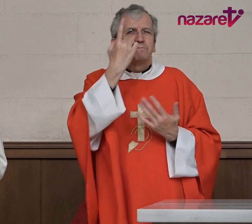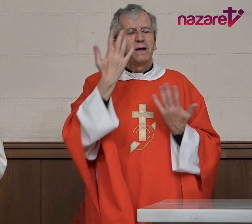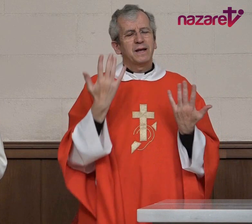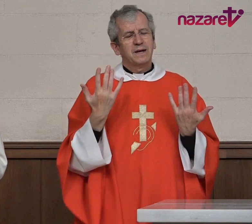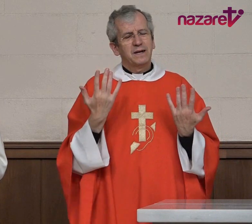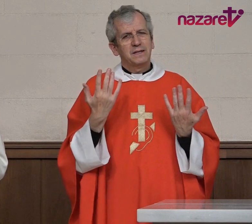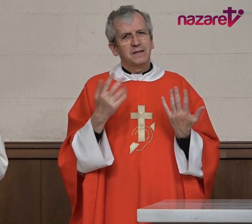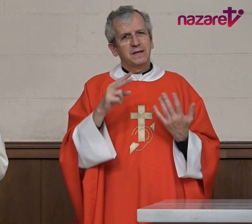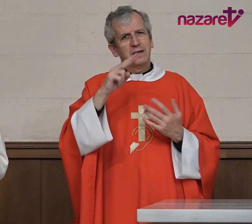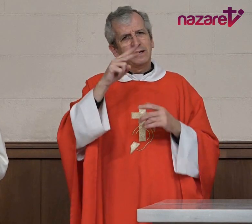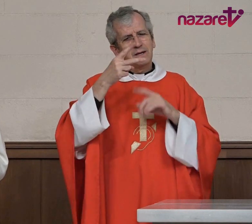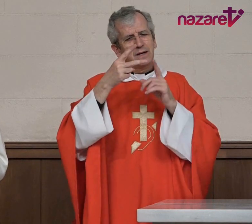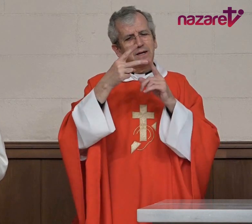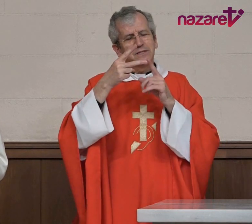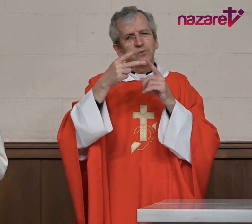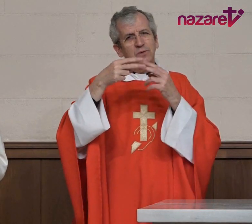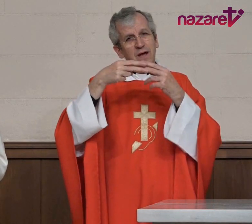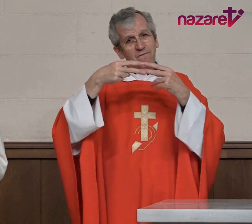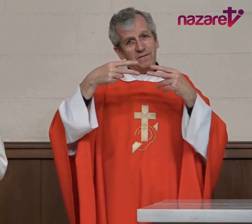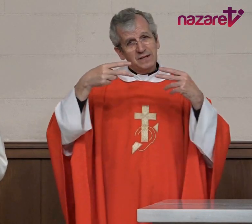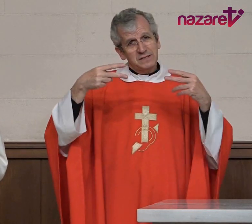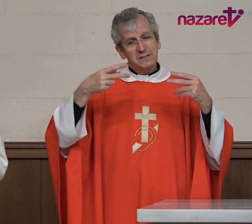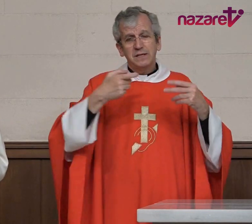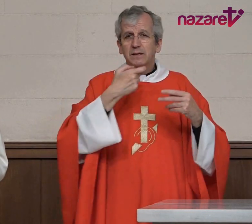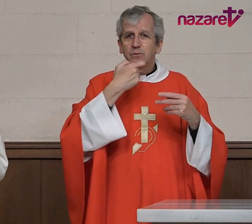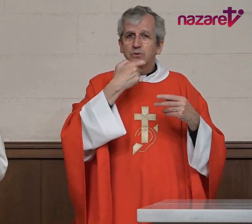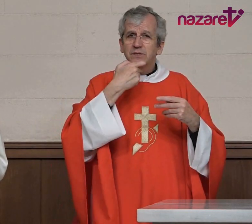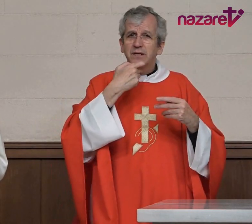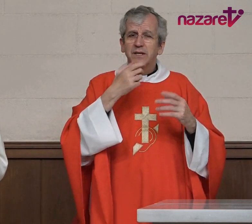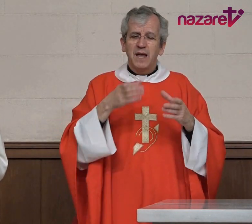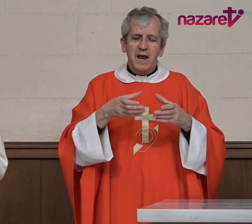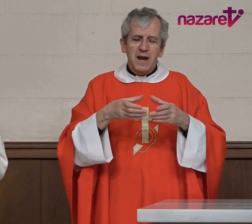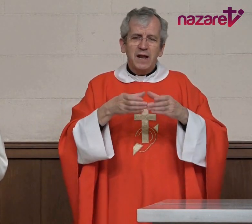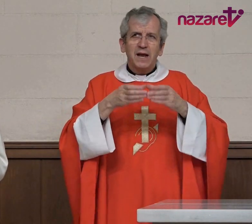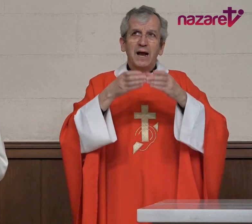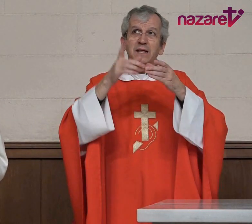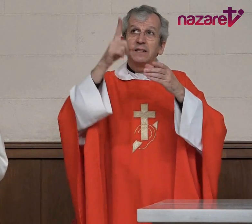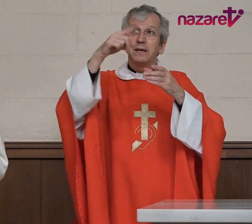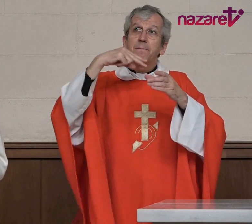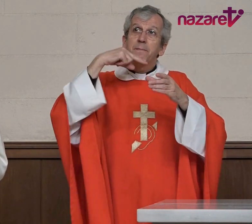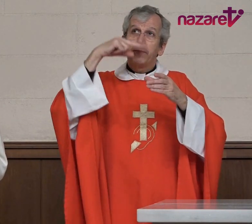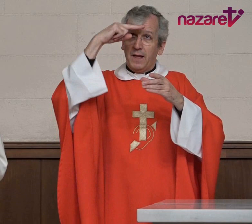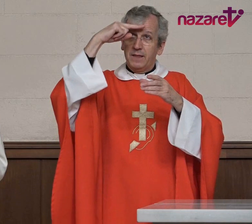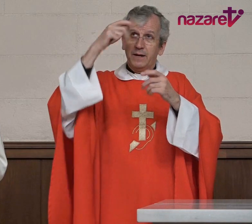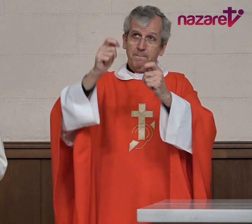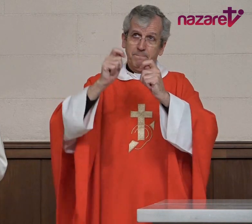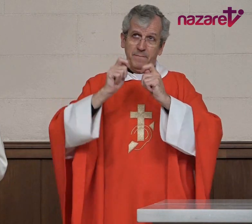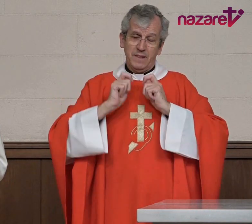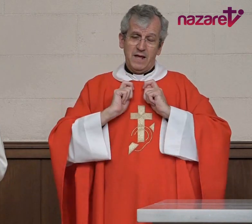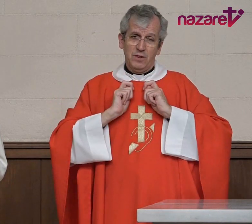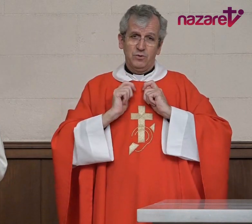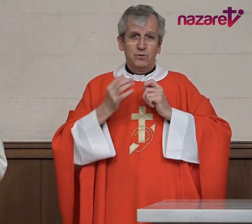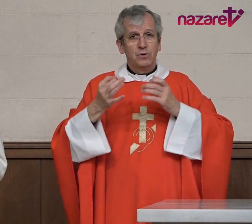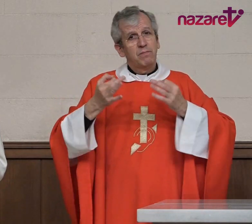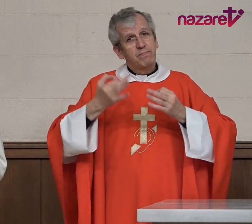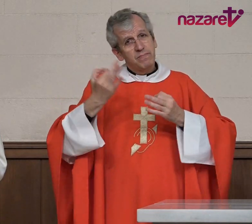La segunda frase que me gustaría comentar es: «El cáliz que me ha dado mi Padre no lo voy a